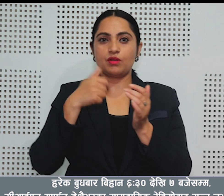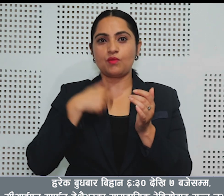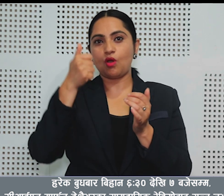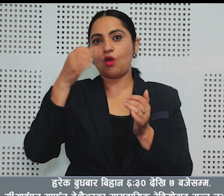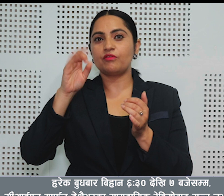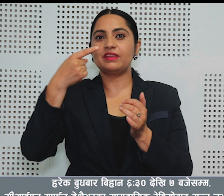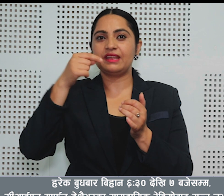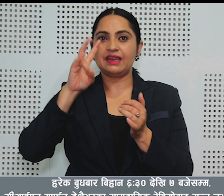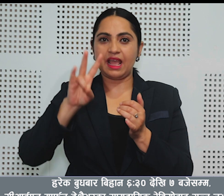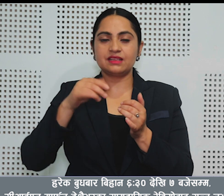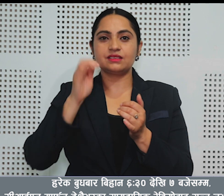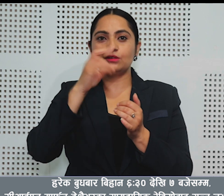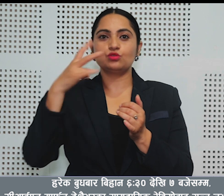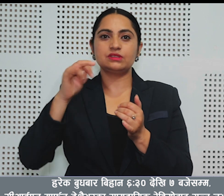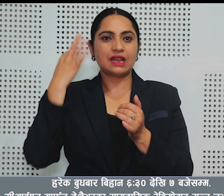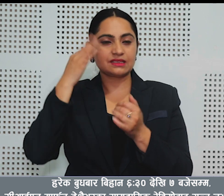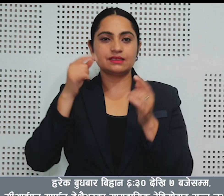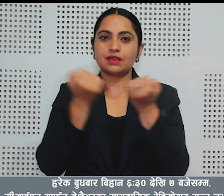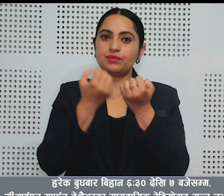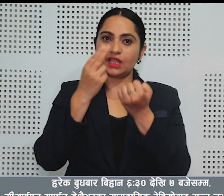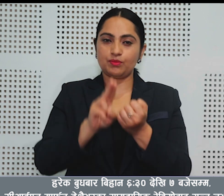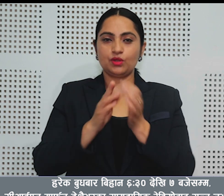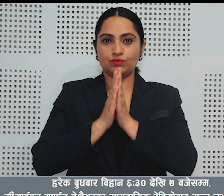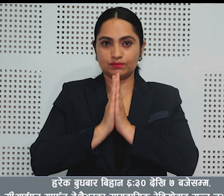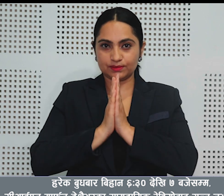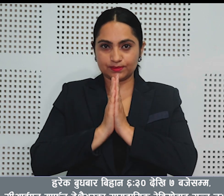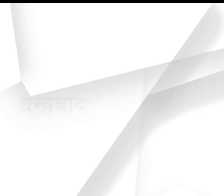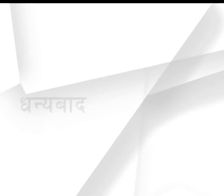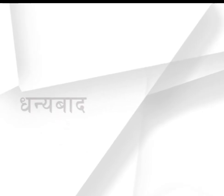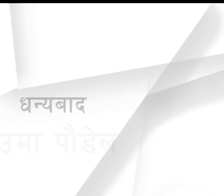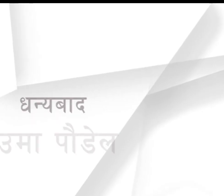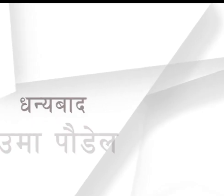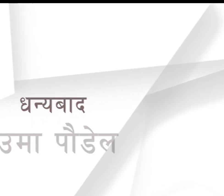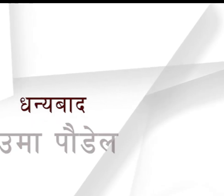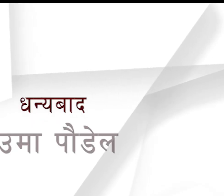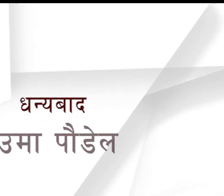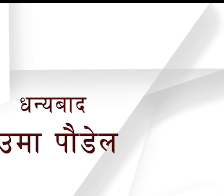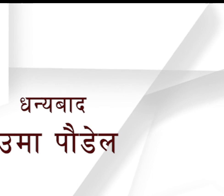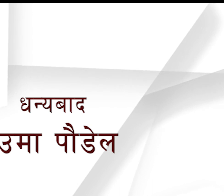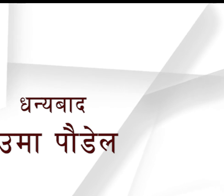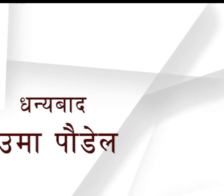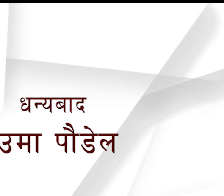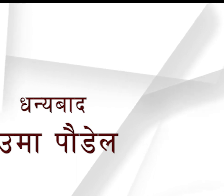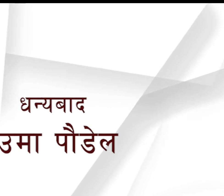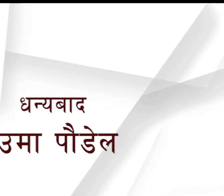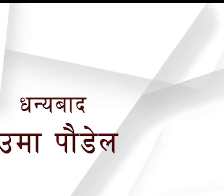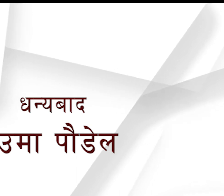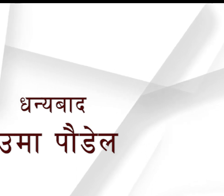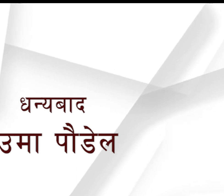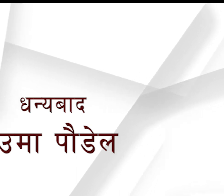अविनाश आचार्य अनि म सुशीला श्रेष्ठ पनि बिदा भयौं। नमस्कार।